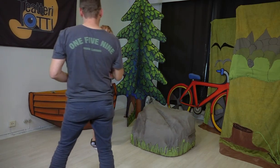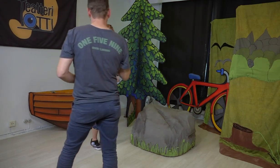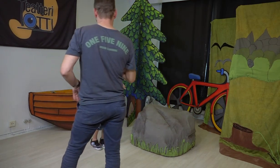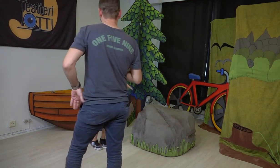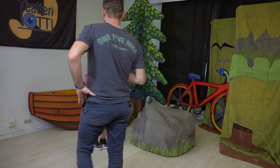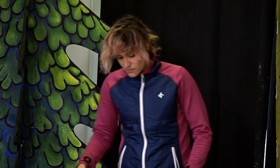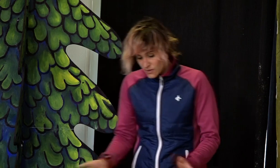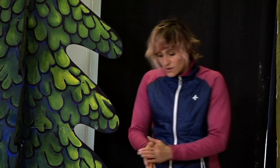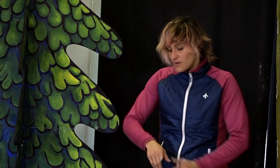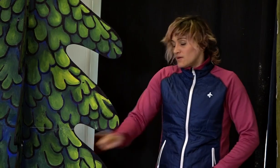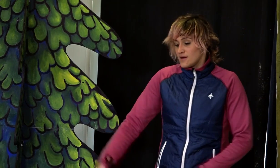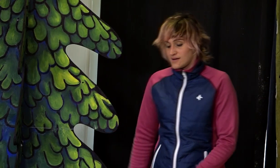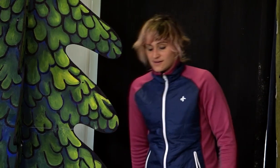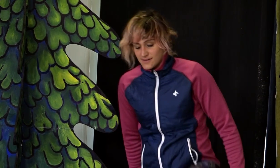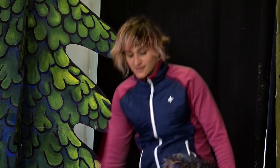näin. Hyvä.